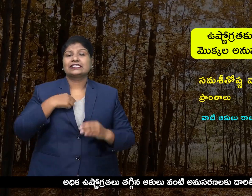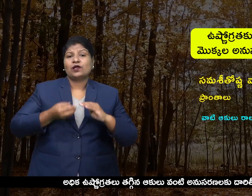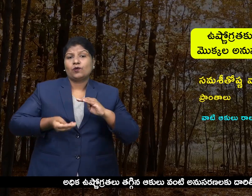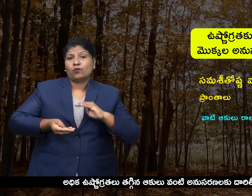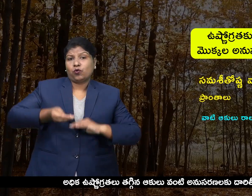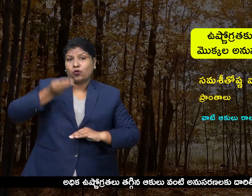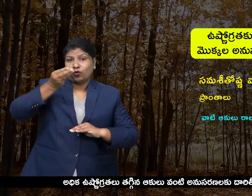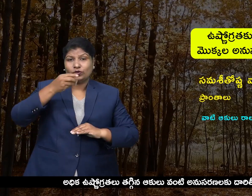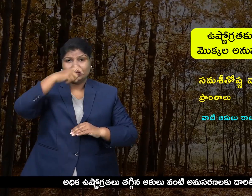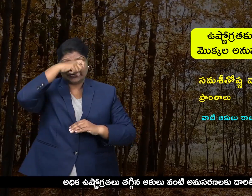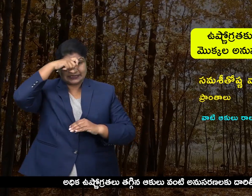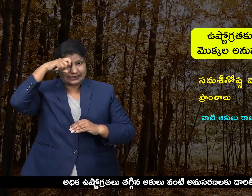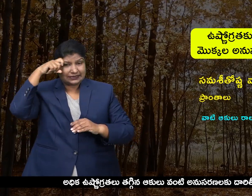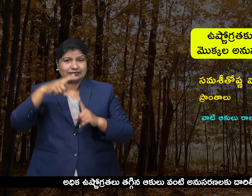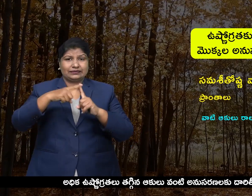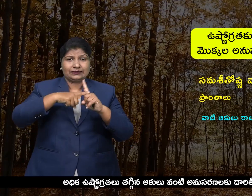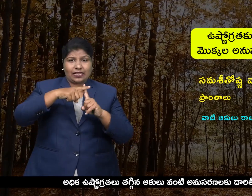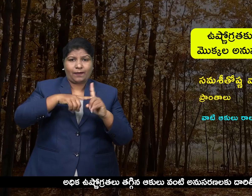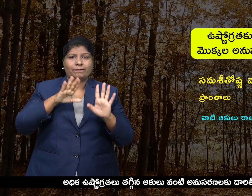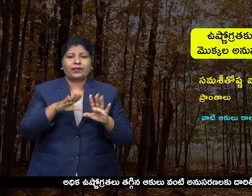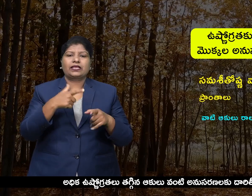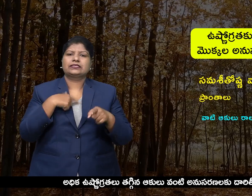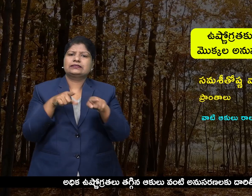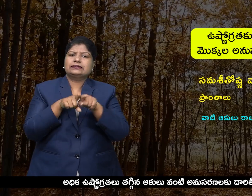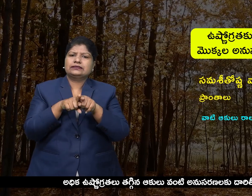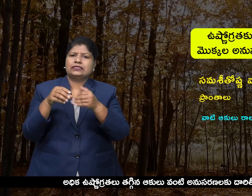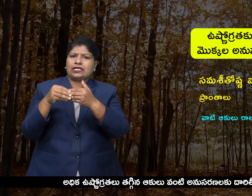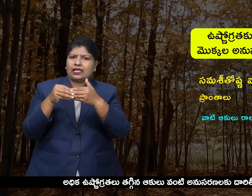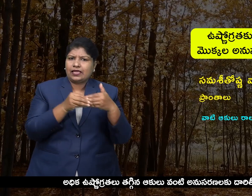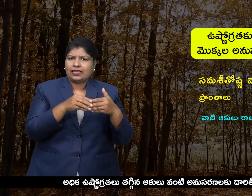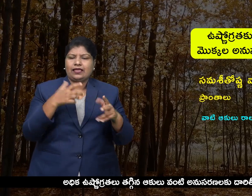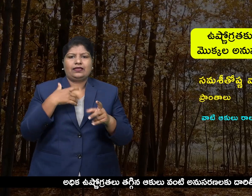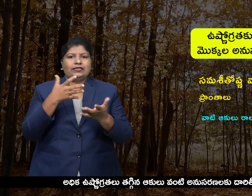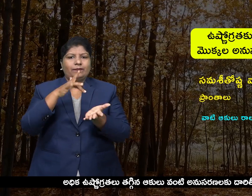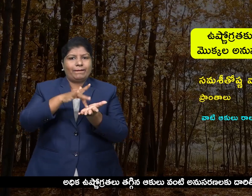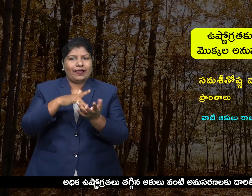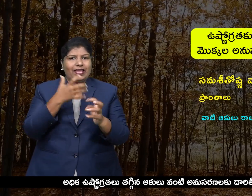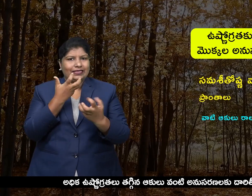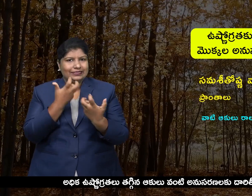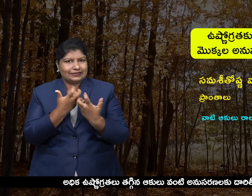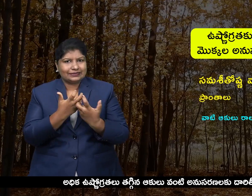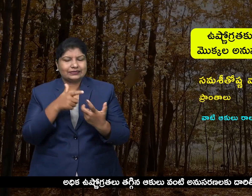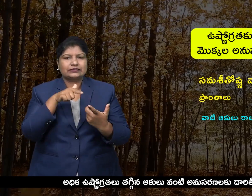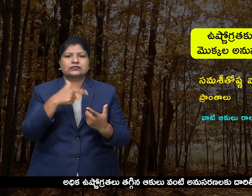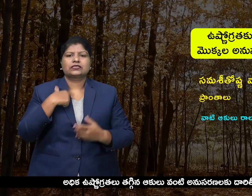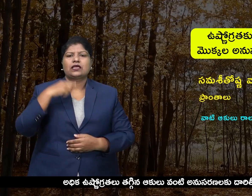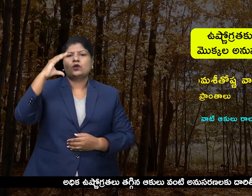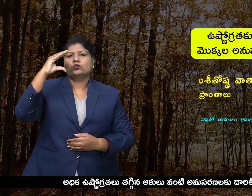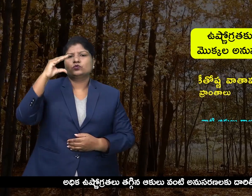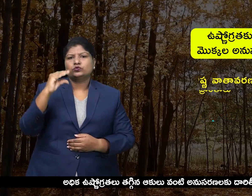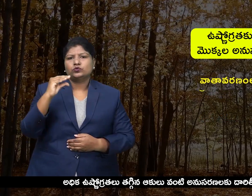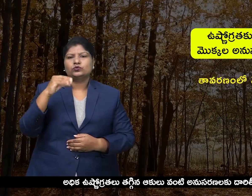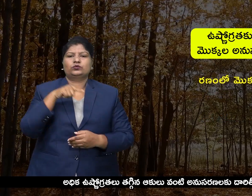అధిక ఉష్ణోగ్రతలు తగ్గిన ఆకులు వంటి అనుసరణలకు దారితీస్తాయి.